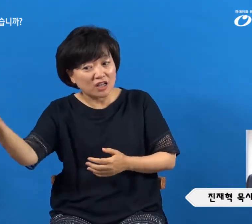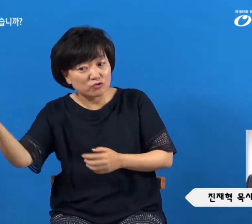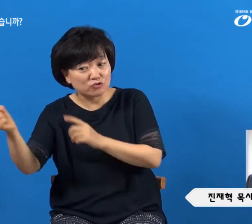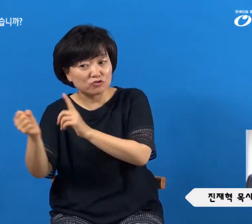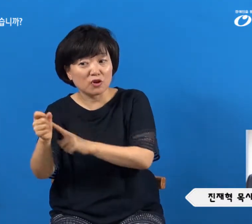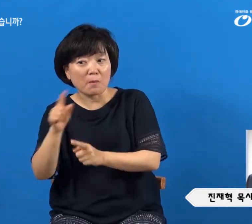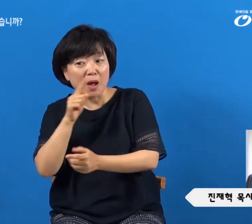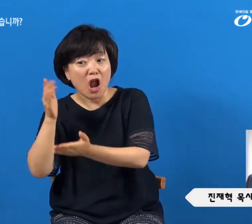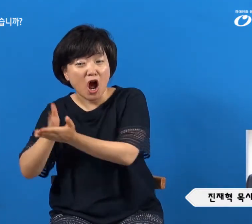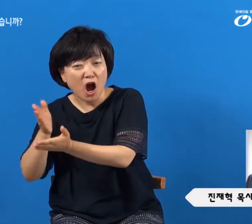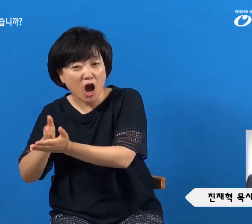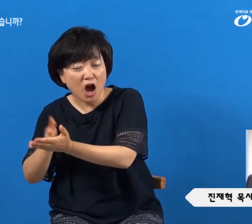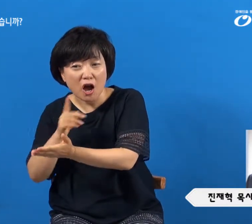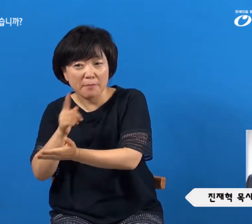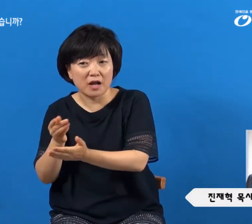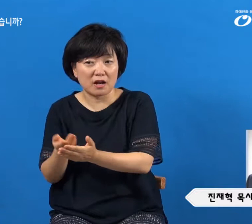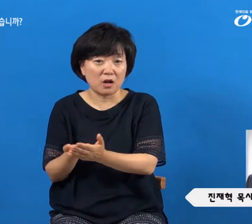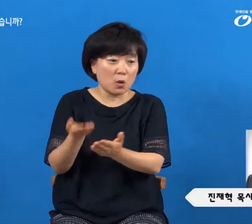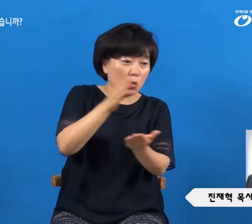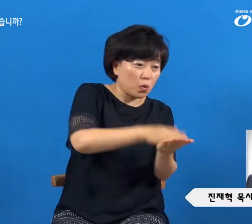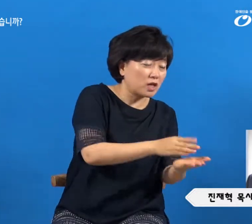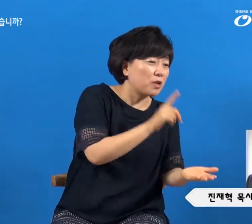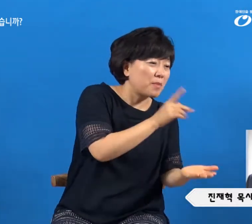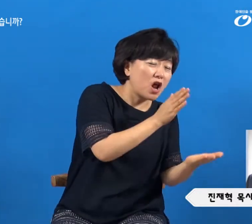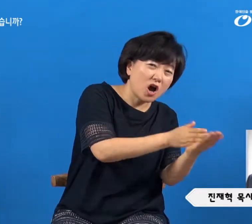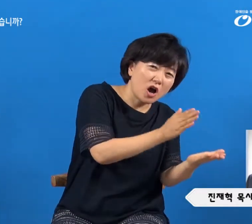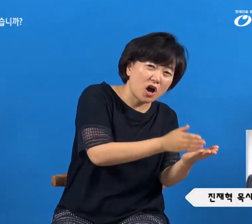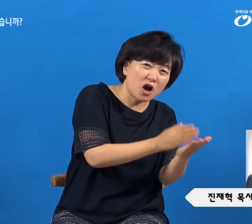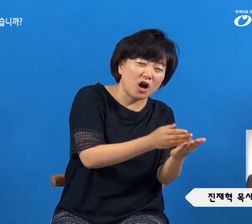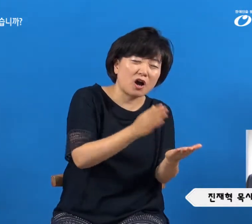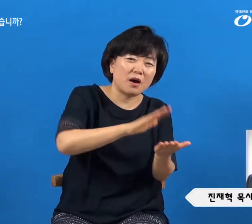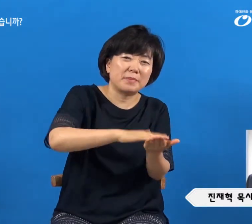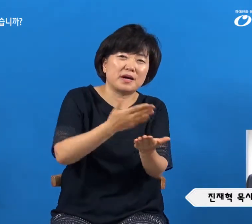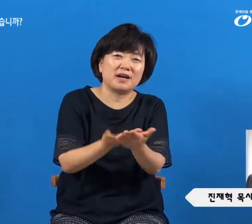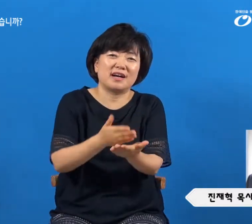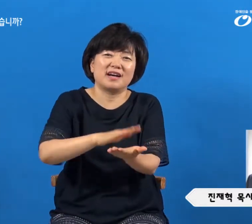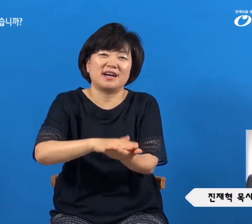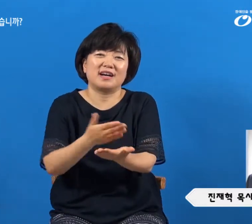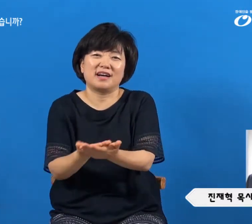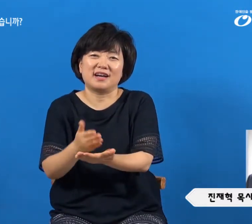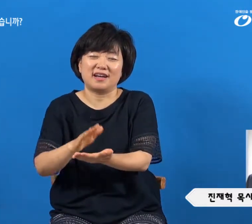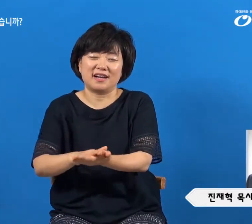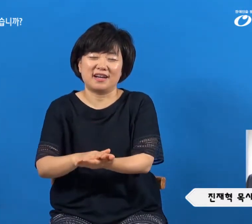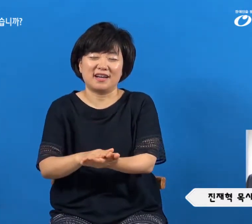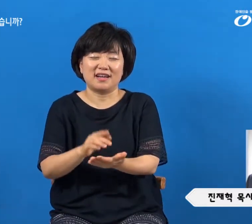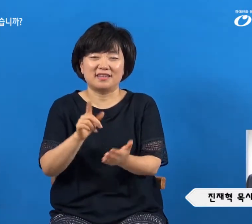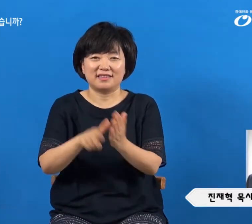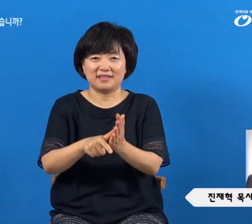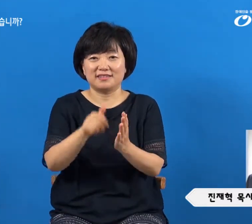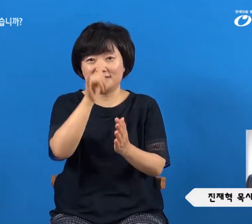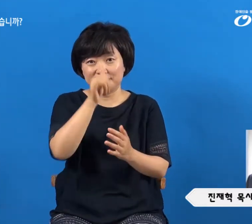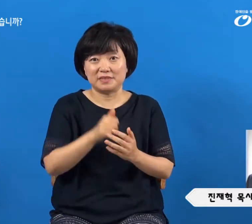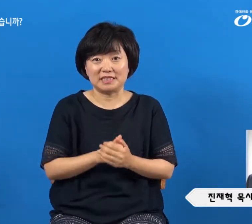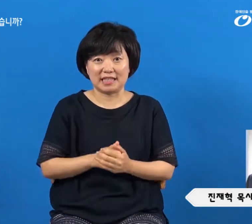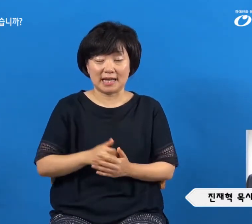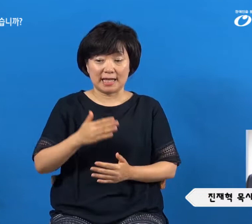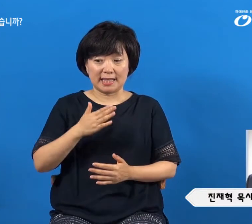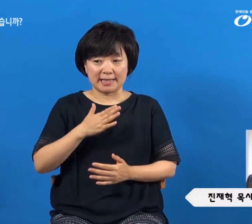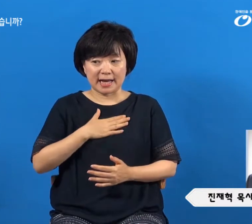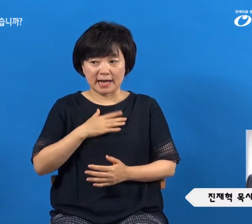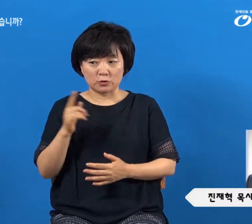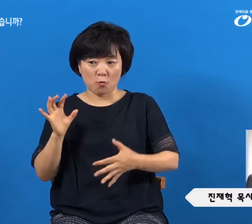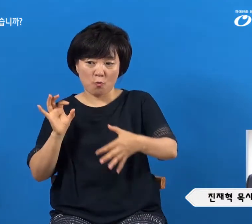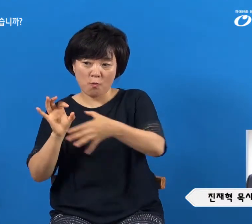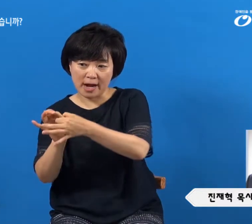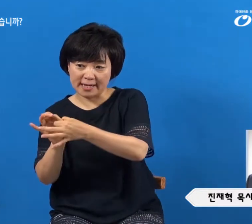가선 이렇게 말하고 저쪽 가선 저렇게 말하는 경우들이 얼마나 많습니까? 내가 좀